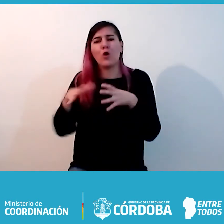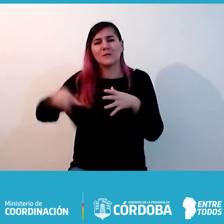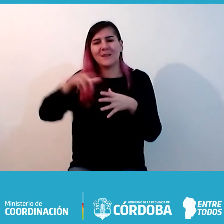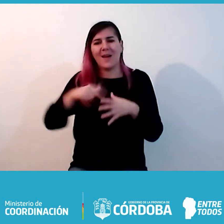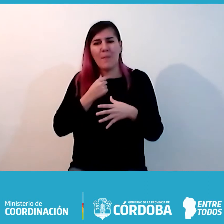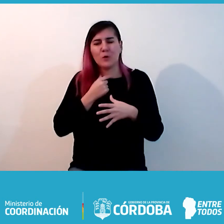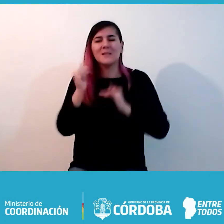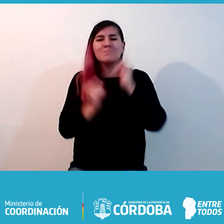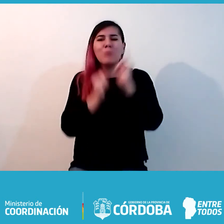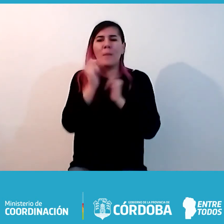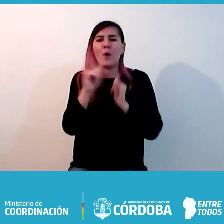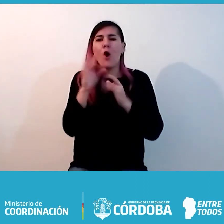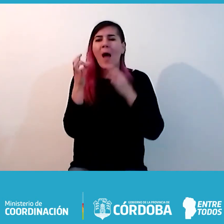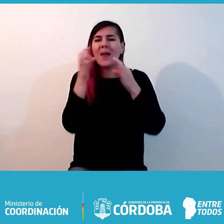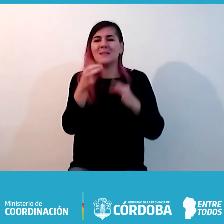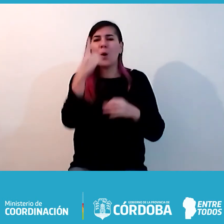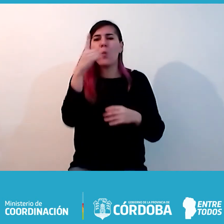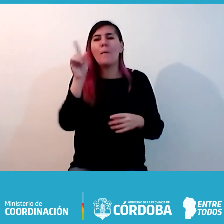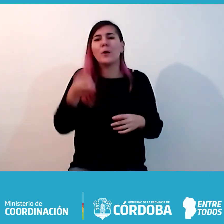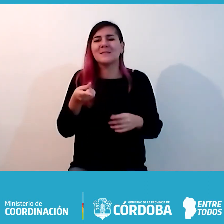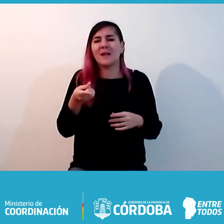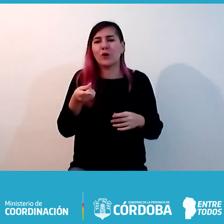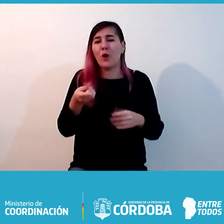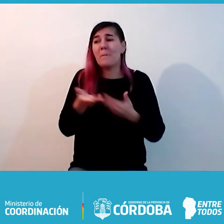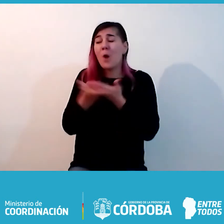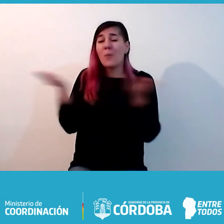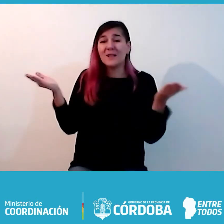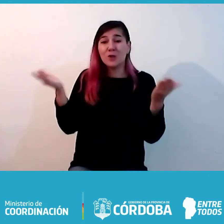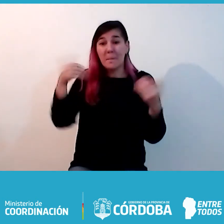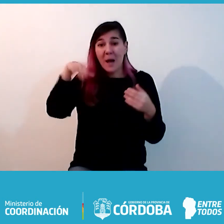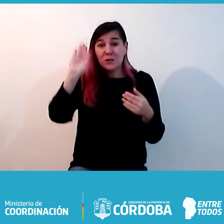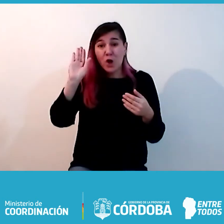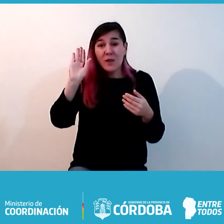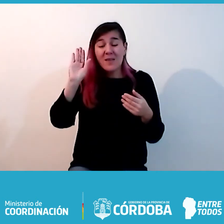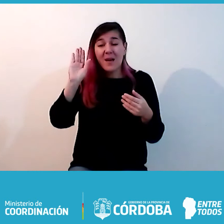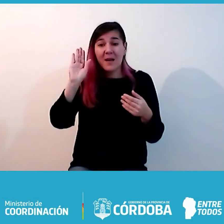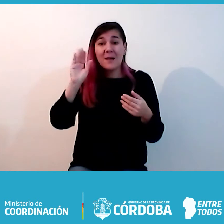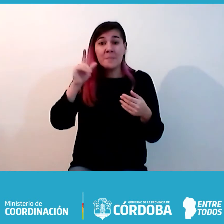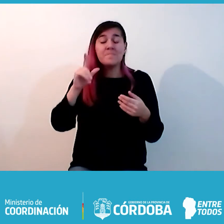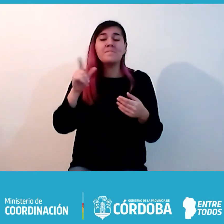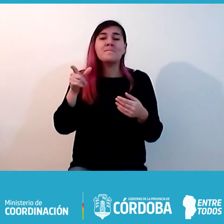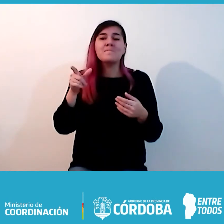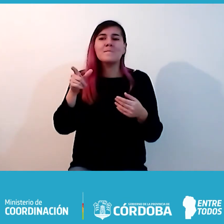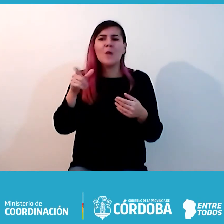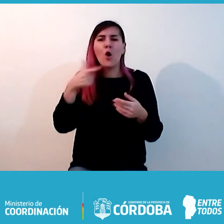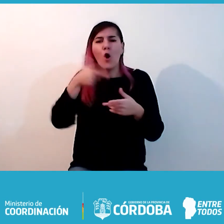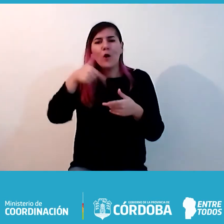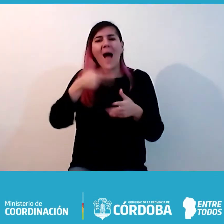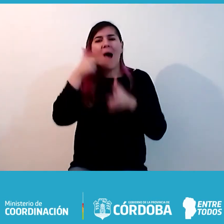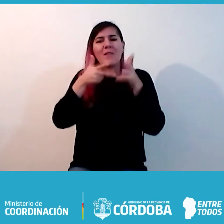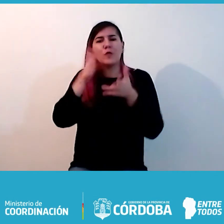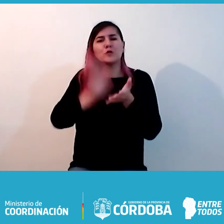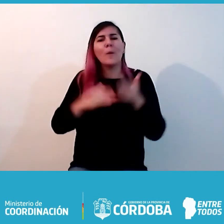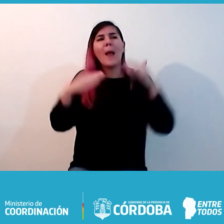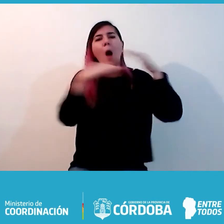que exponemos aquí no alcanza el 1% de la población y la mayoría, si quiere esta obra, que tiene licencia social. Hoy estamos hablando específicamente